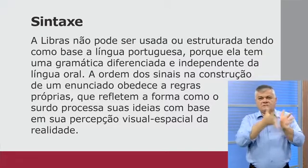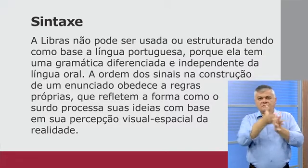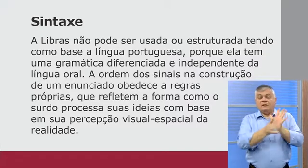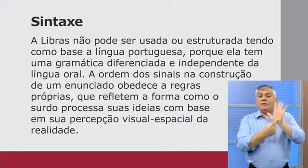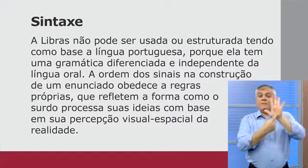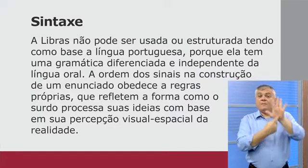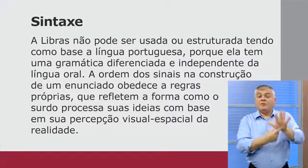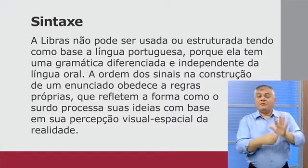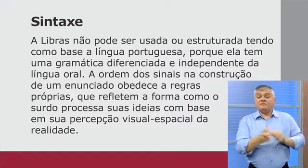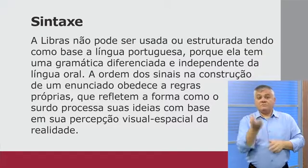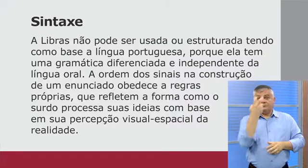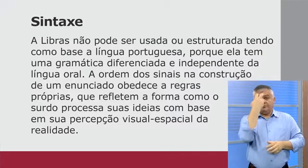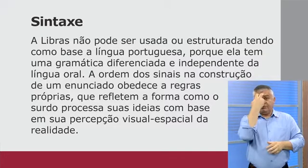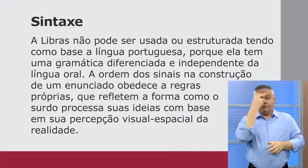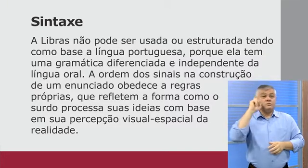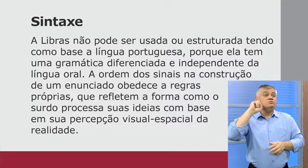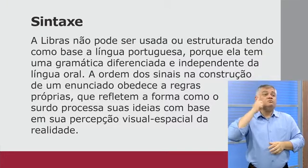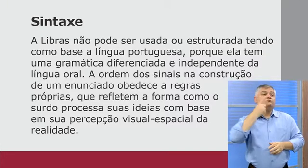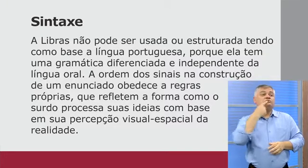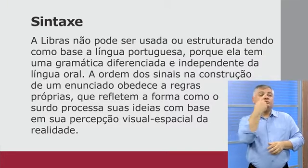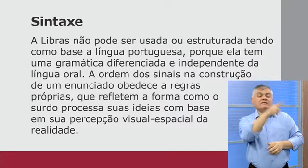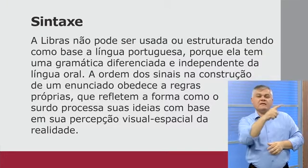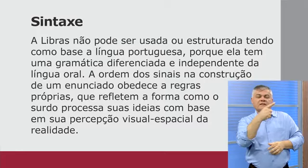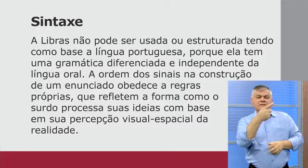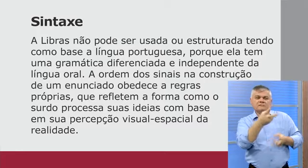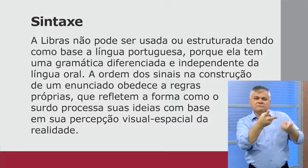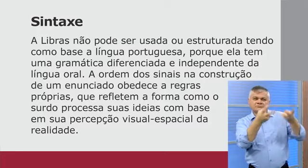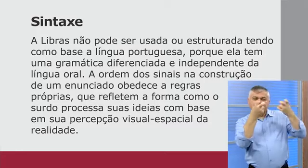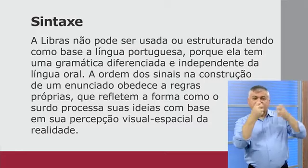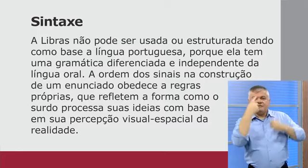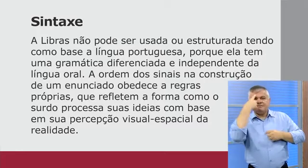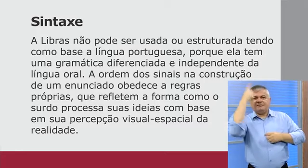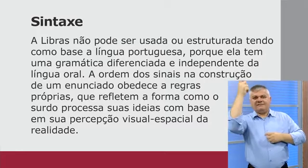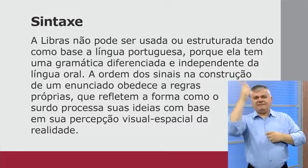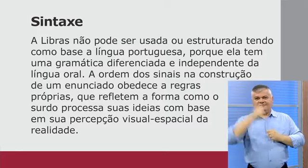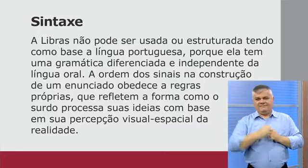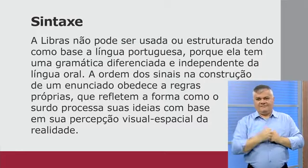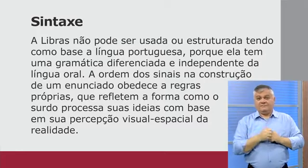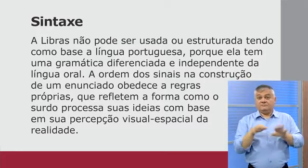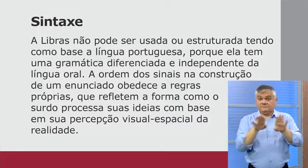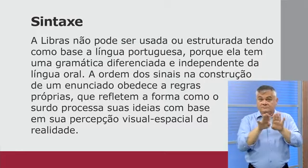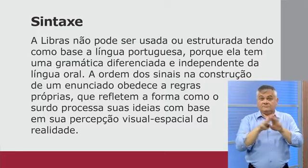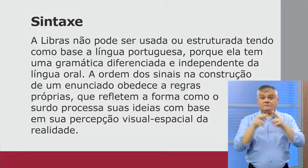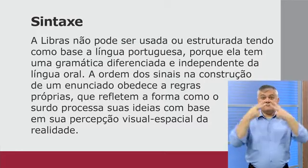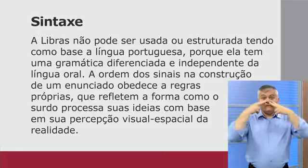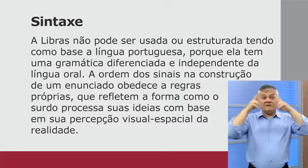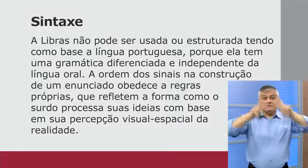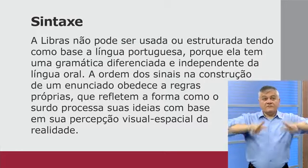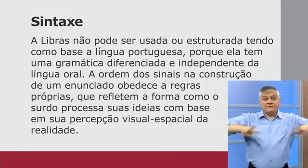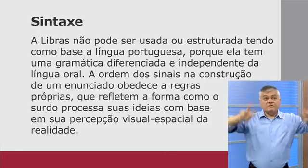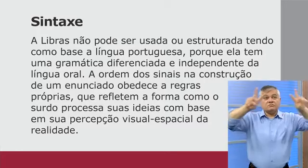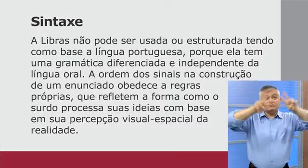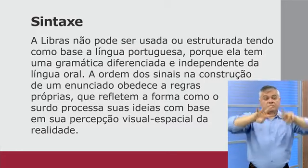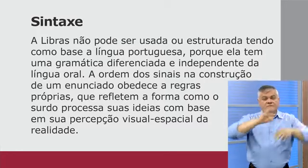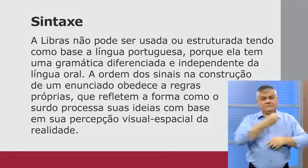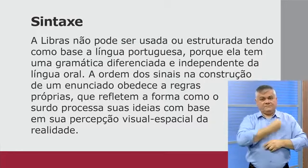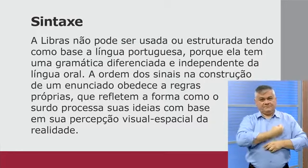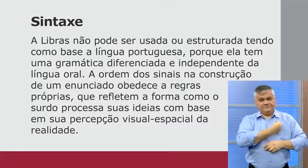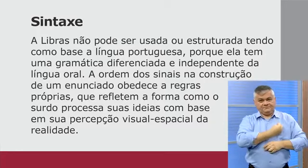surdo processar até mesmo as suas ideias, com base em sua percepção visual e espacial da realidade.